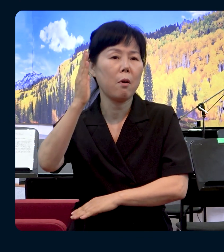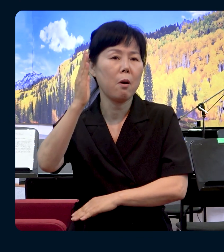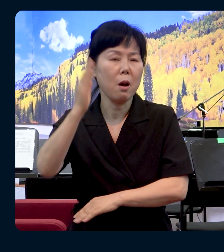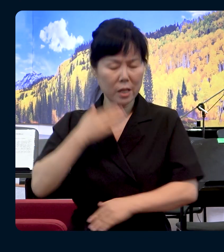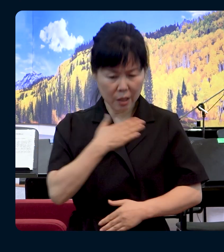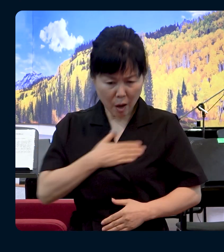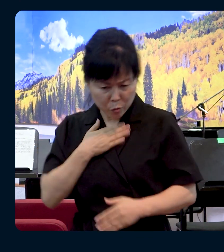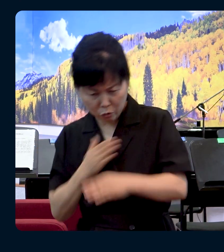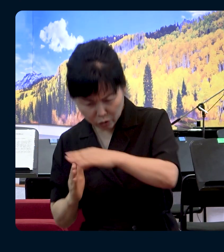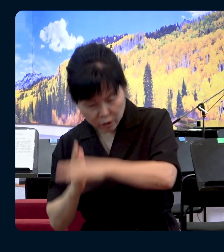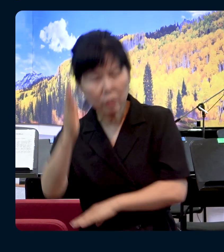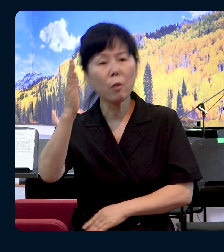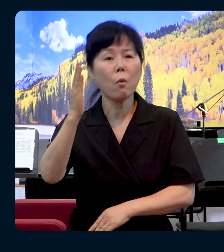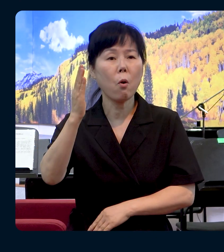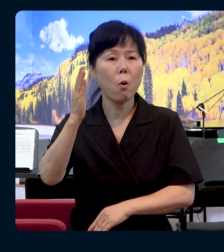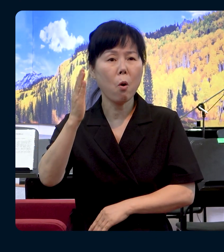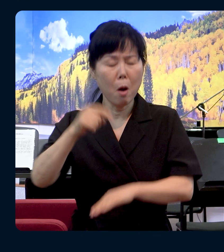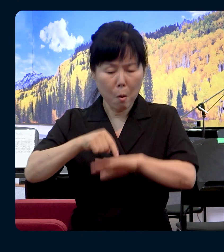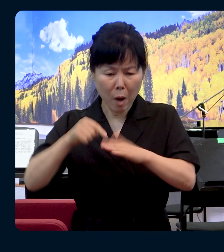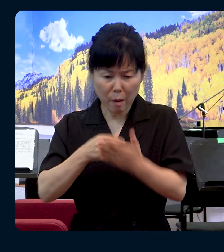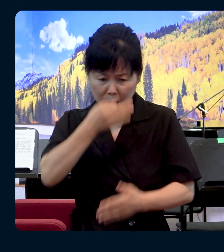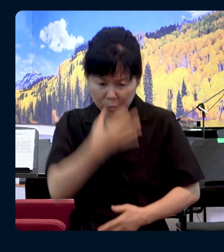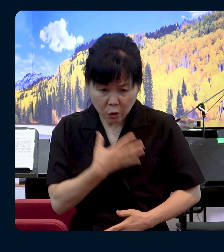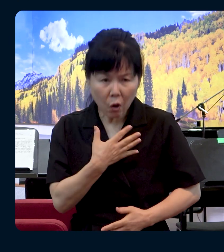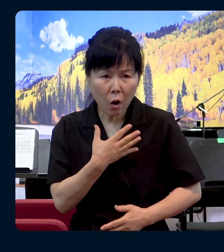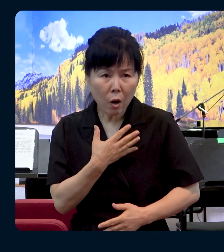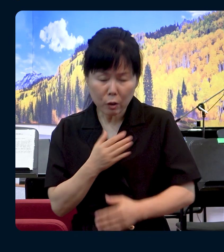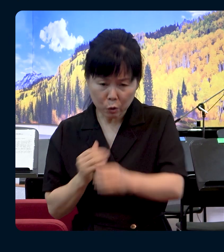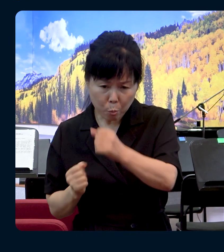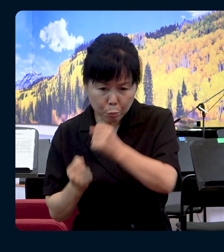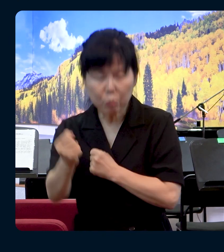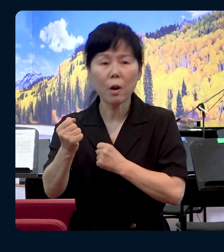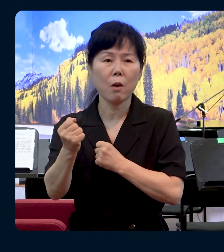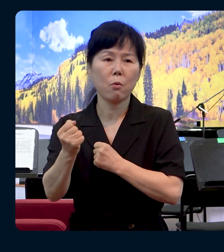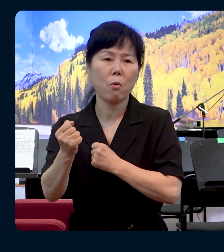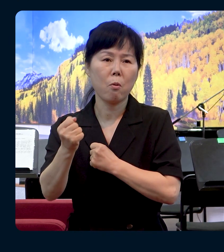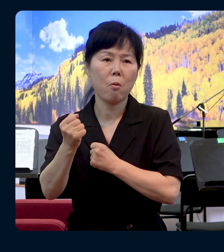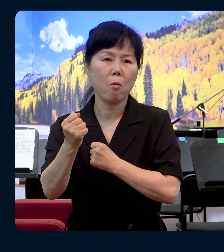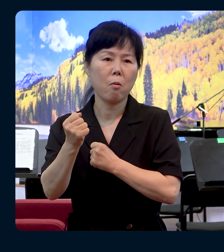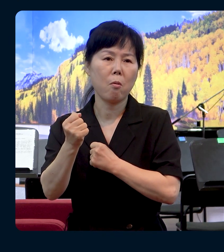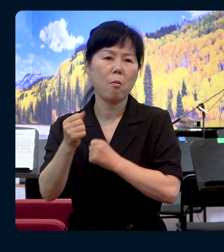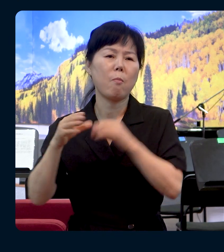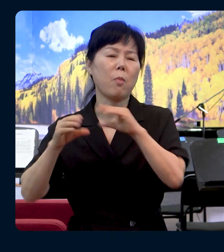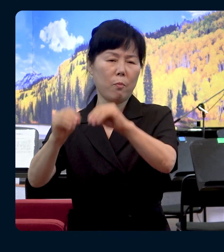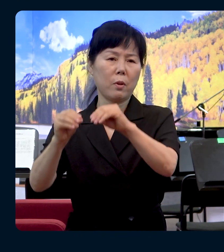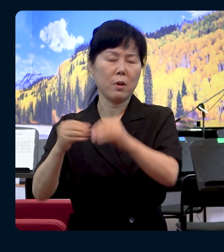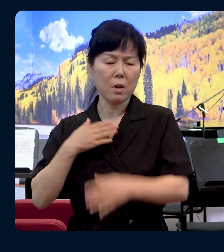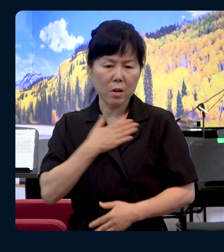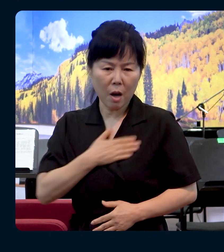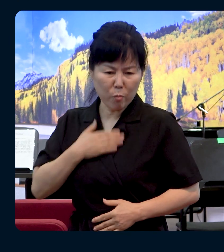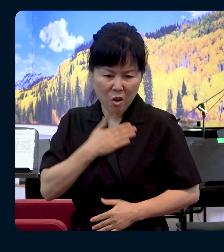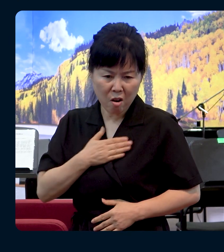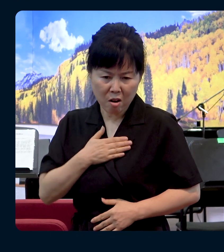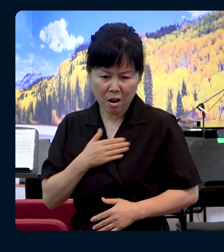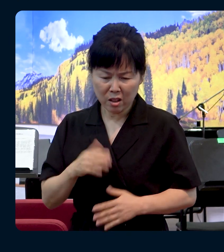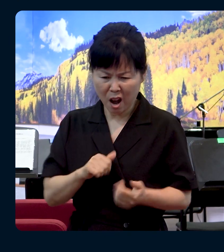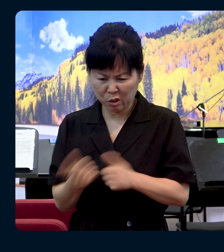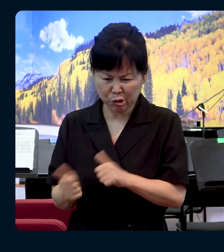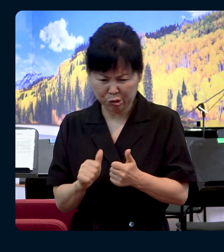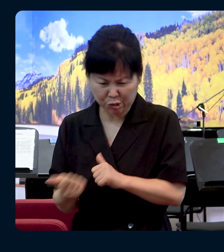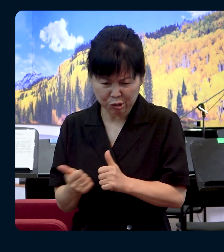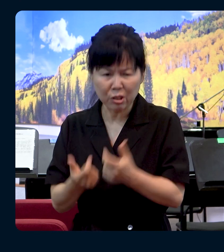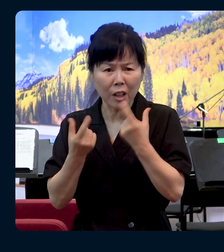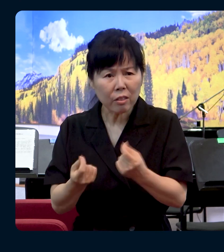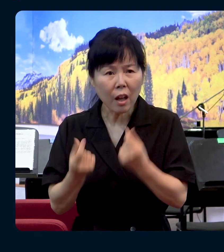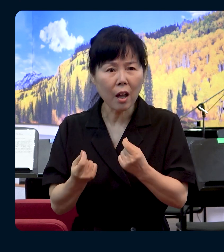거슬러 올라가야 돼요. 마음은 힘들지만 그러나 입술은요 감사하다고 선포한다니까요. 감정은 죽을 것 같은데 찬양하기